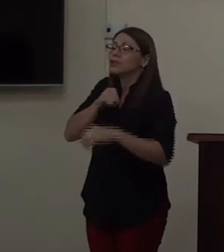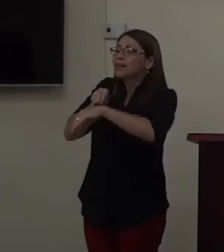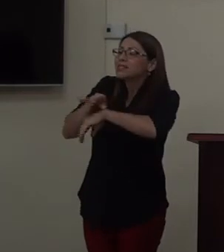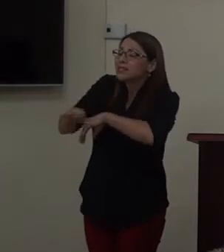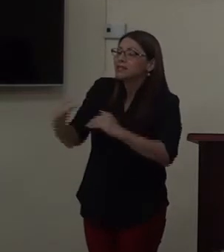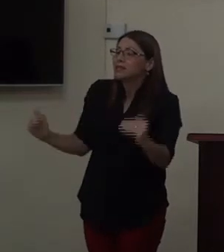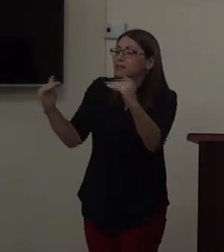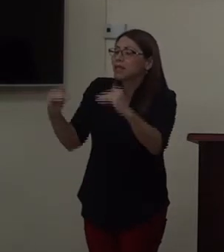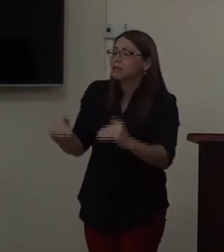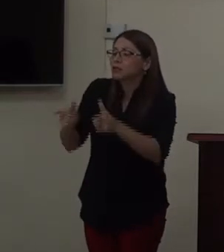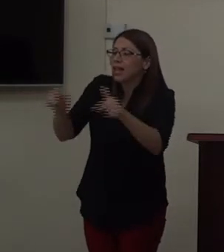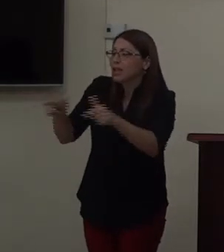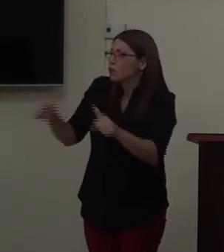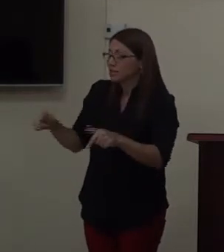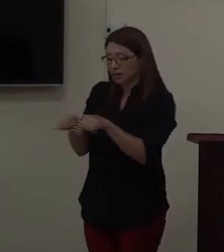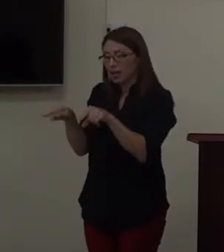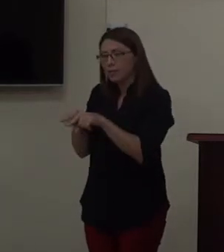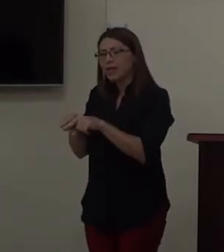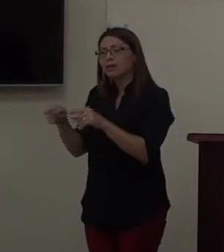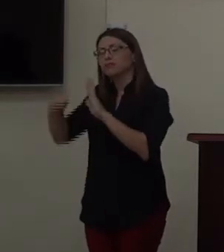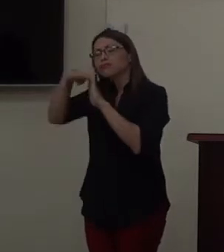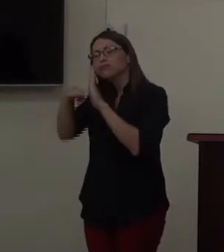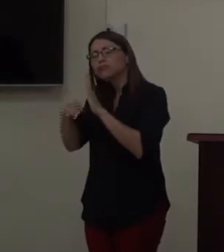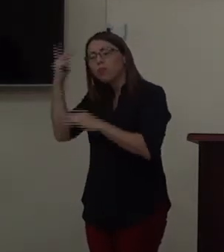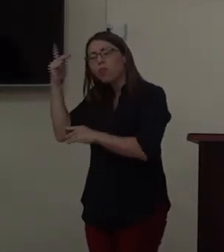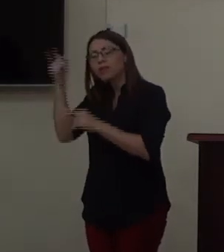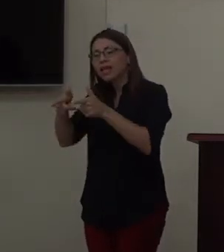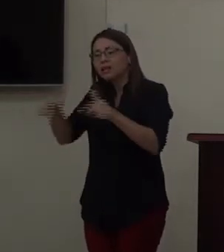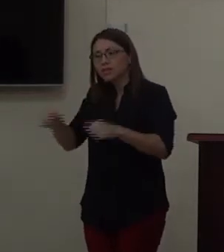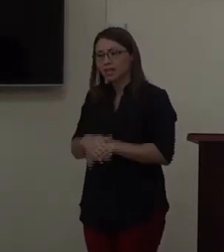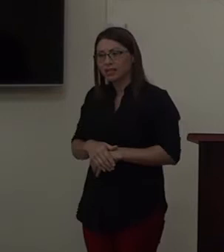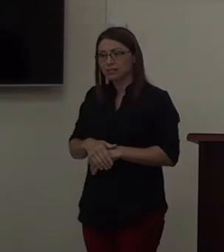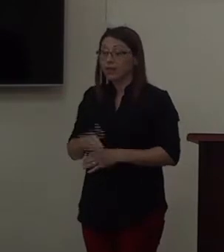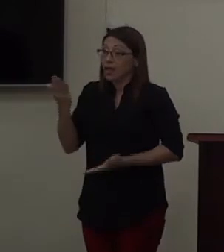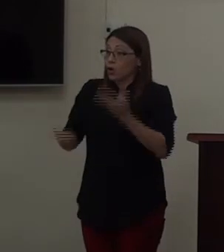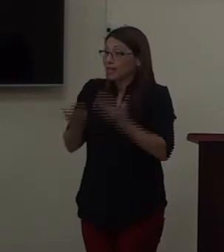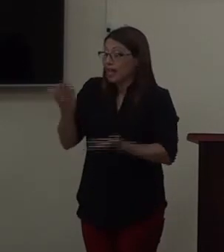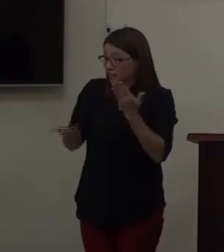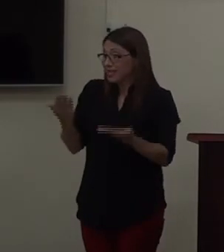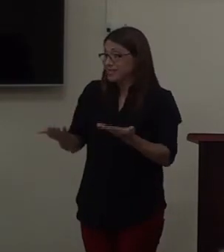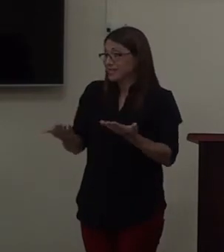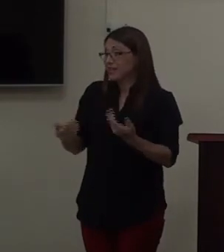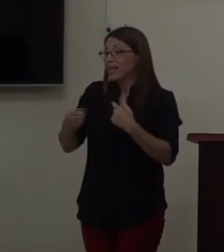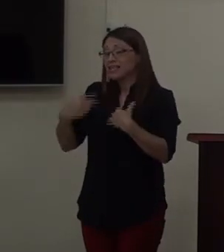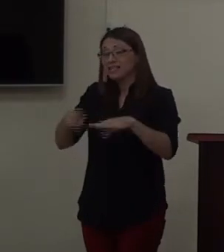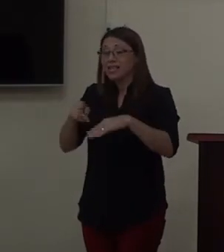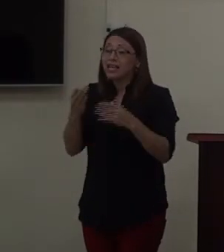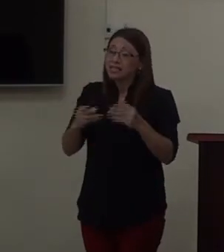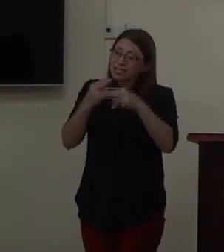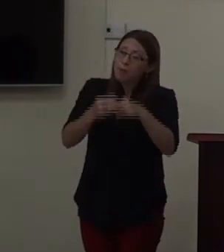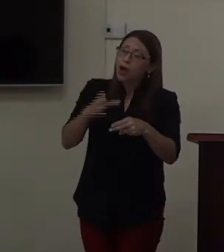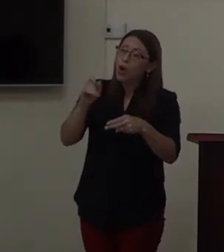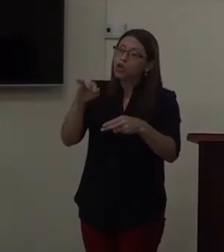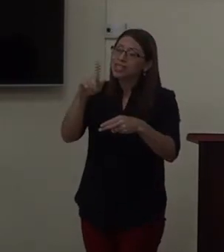las lenguas y también, de alguna manera, en las políticas lingüísticas? Bueno, lo que Calvet llama la cotización y la devaluación de las